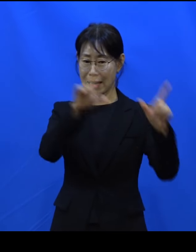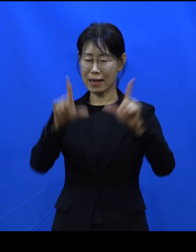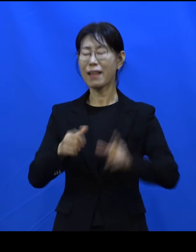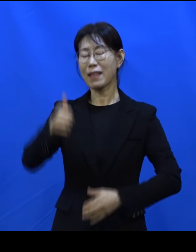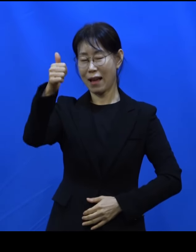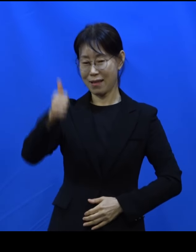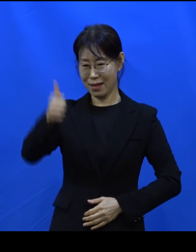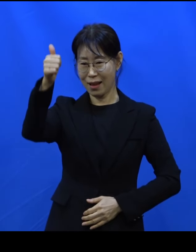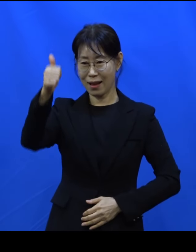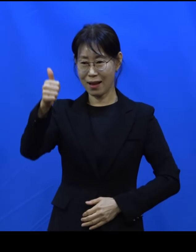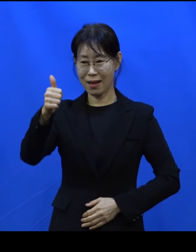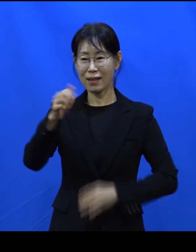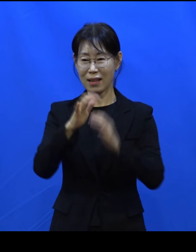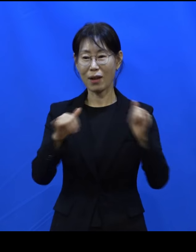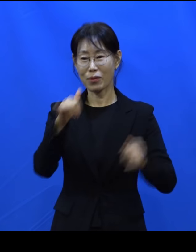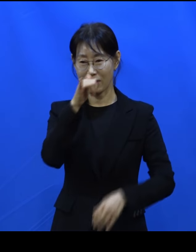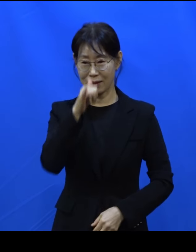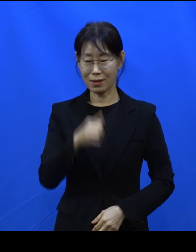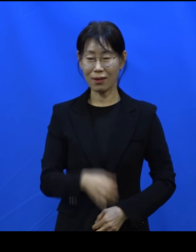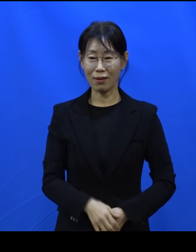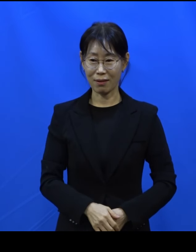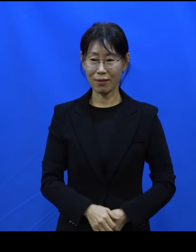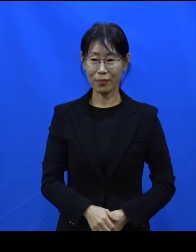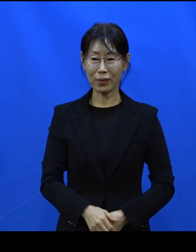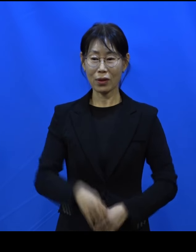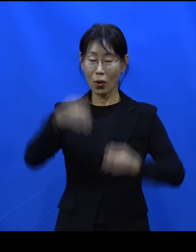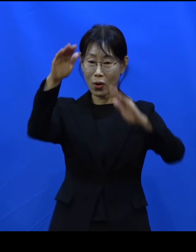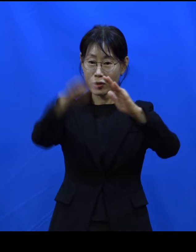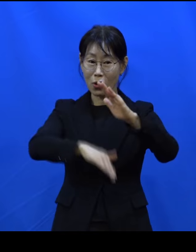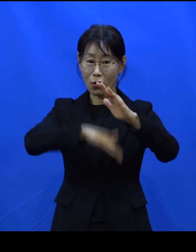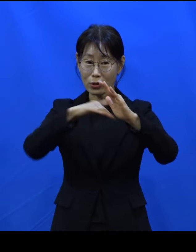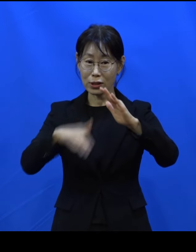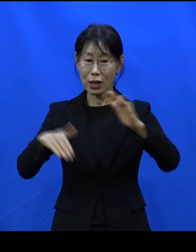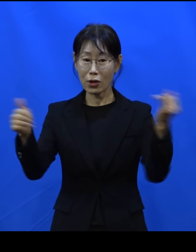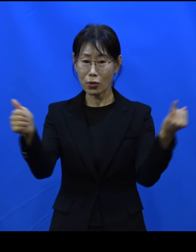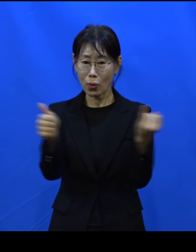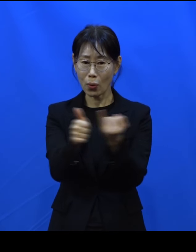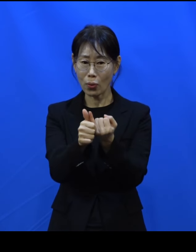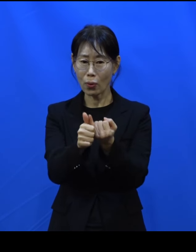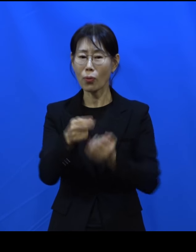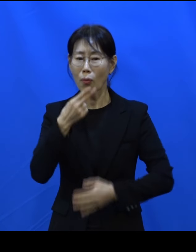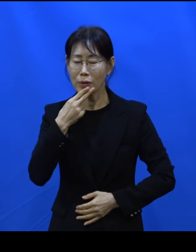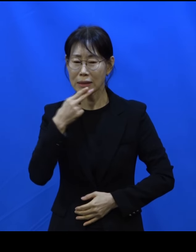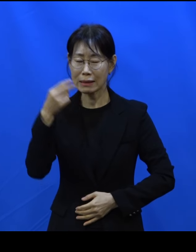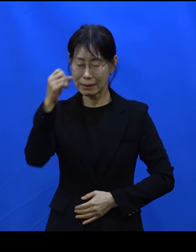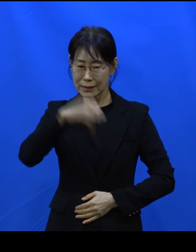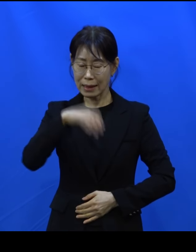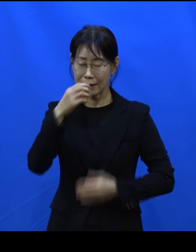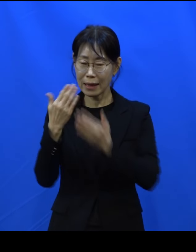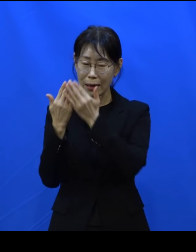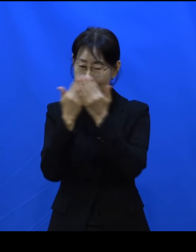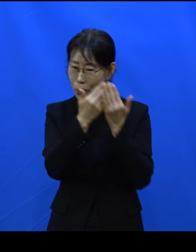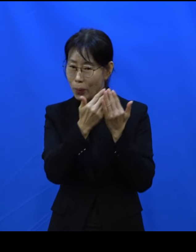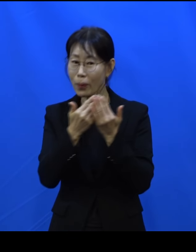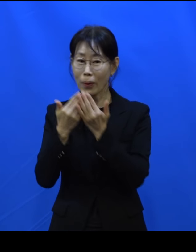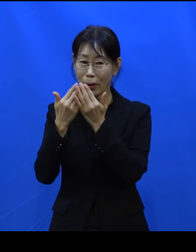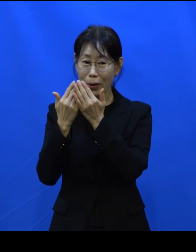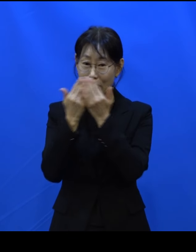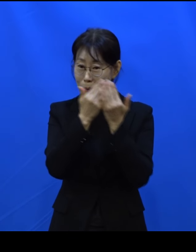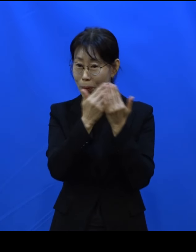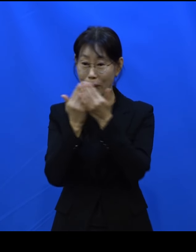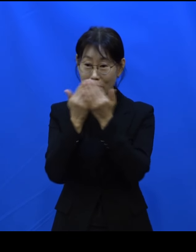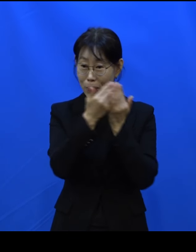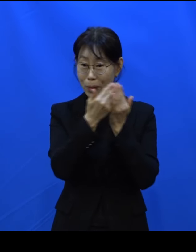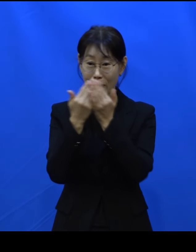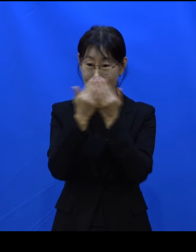있어요. 또 정식 결혼을 하지 않고 동거하는 사람들도 많고, 또 살아보다가